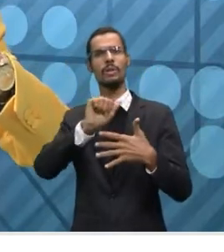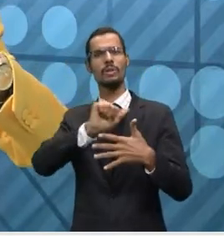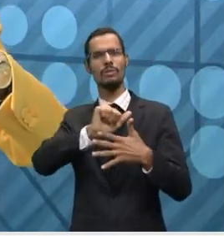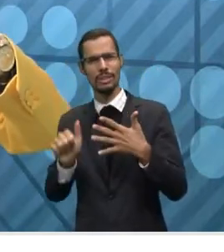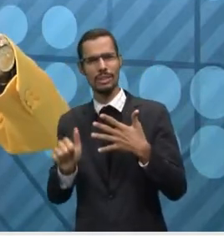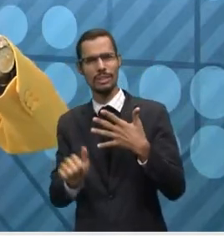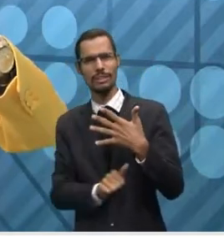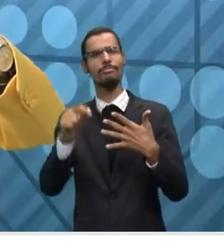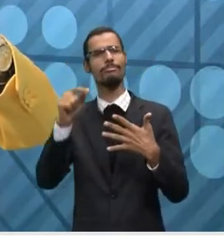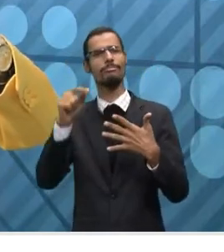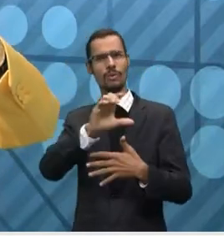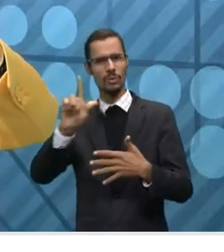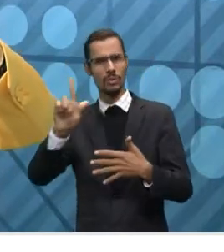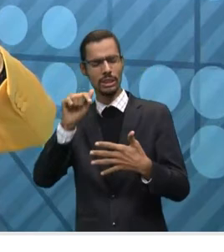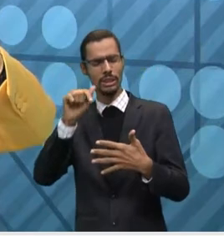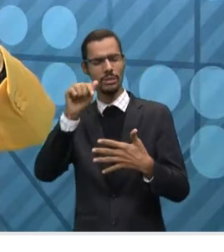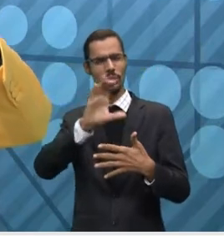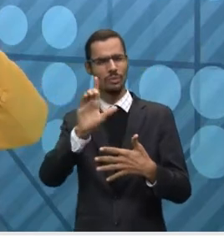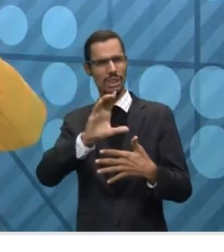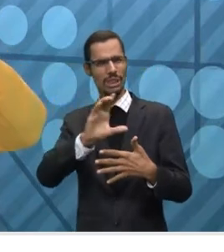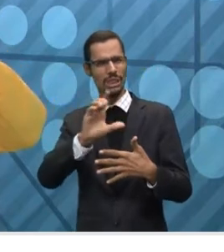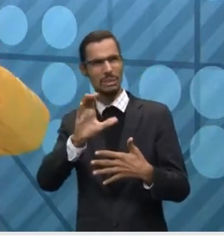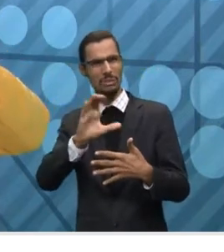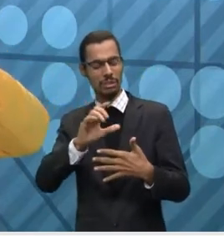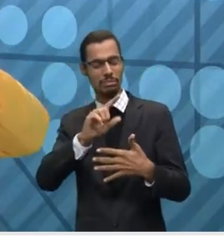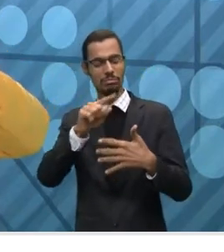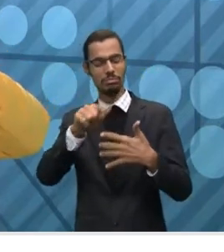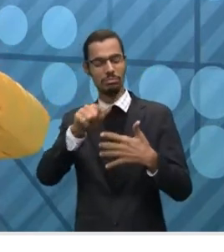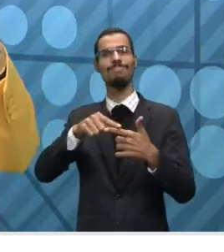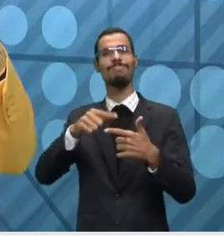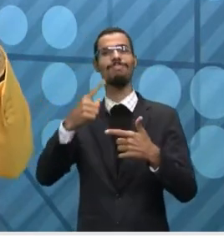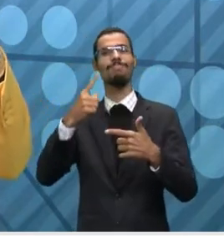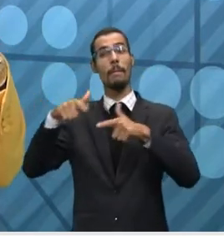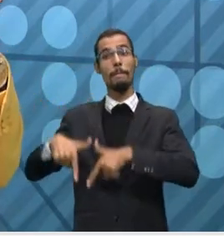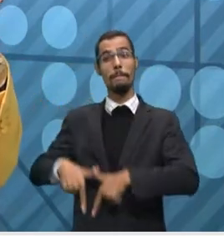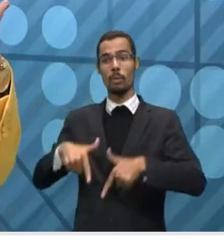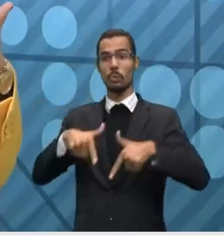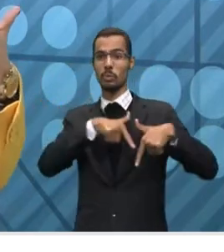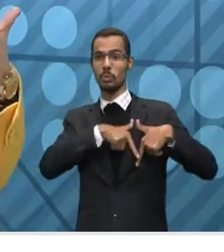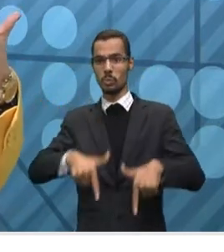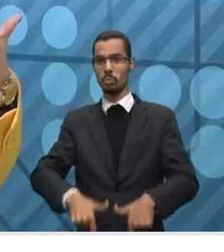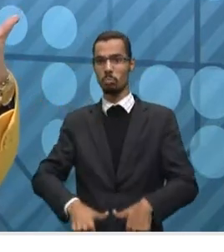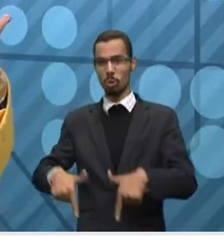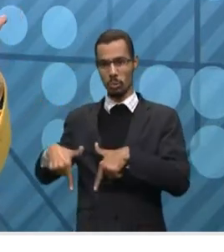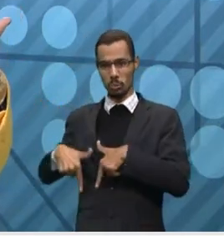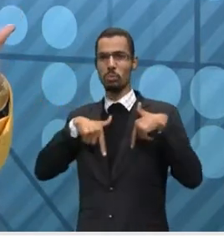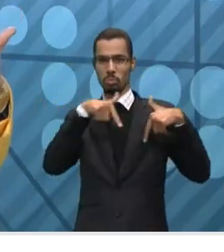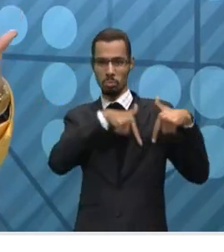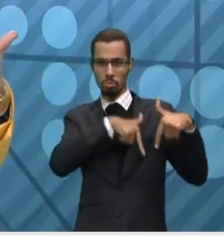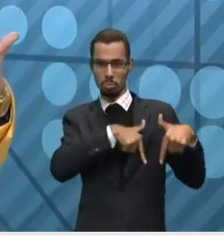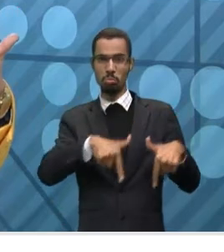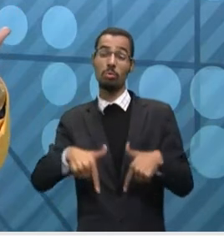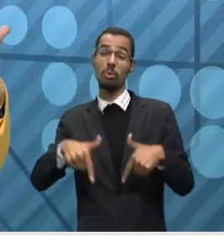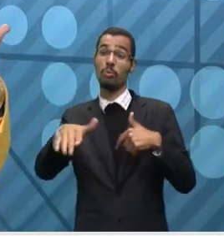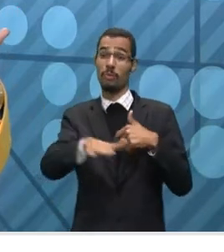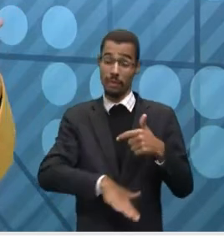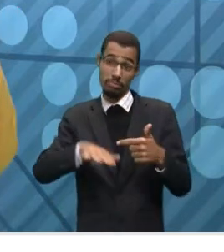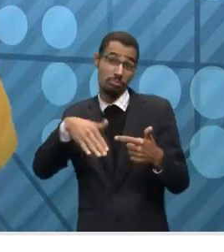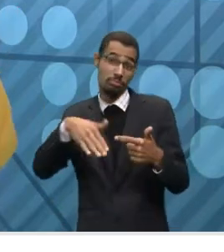mãos, a forma da mão para fazer o sinal, ponto de articulação, certo? Em alguma região do corpo ou no espaço